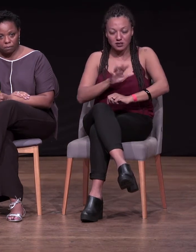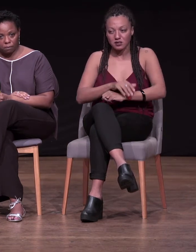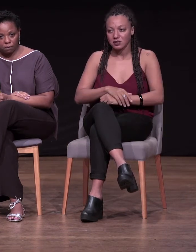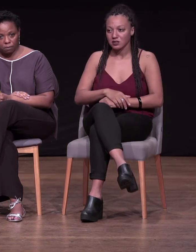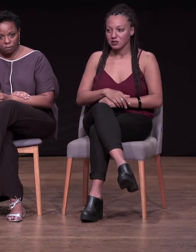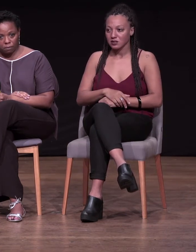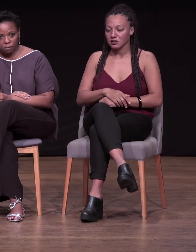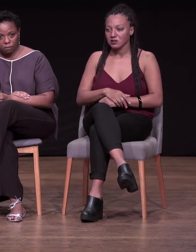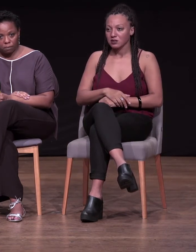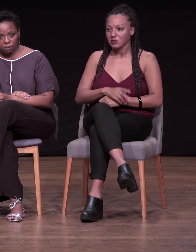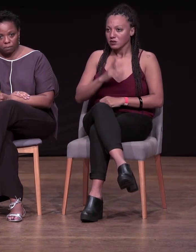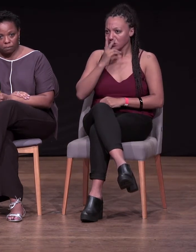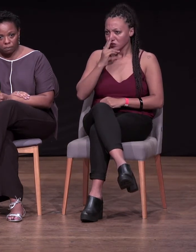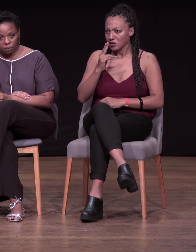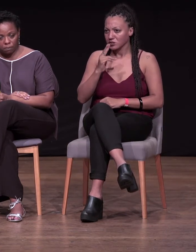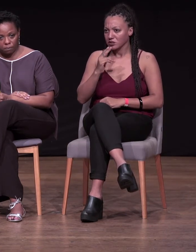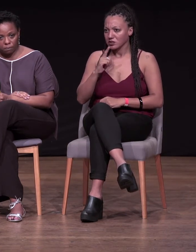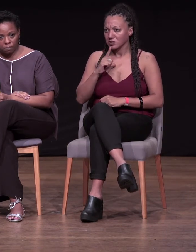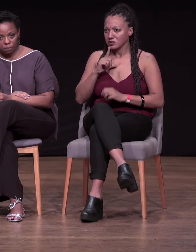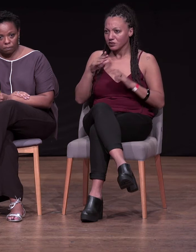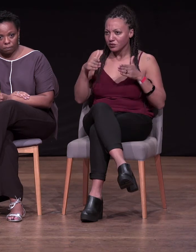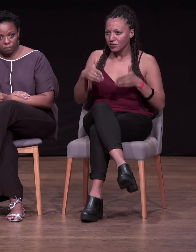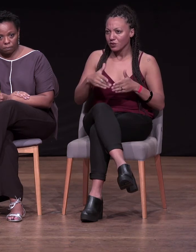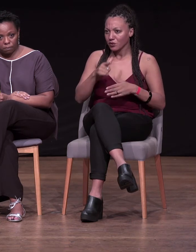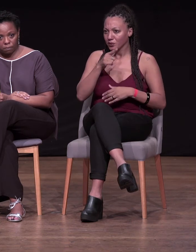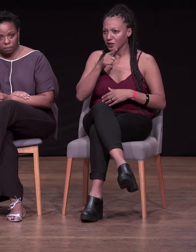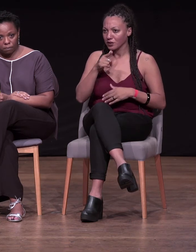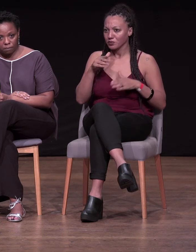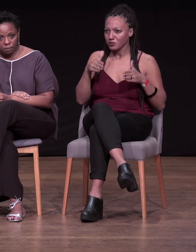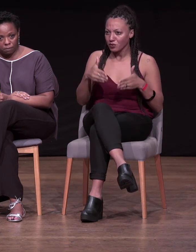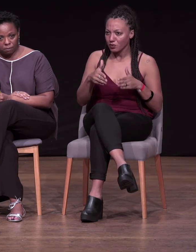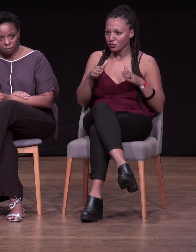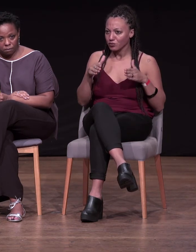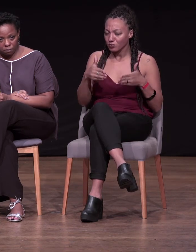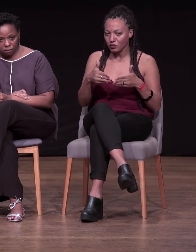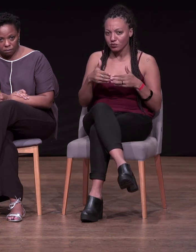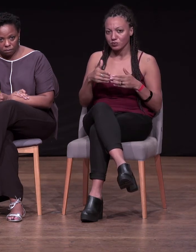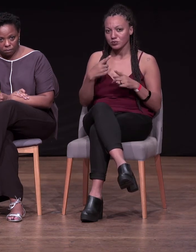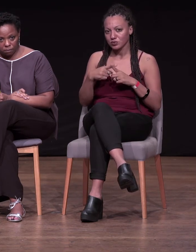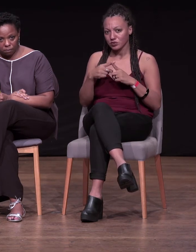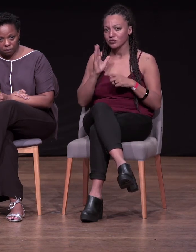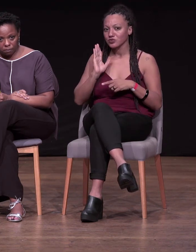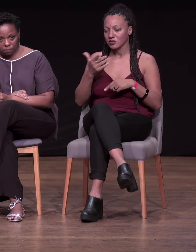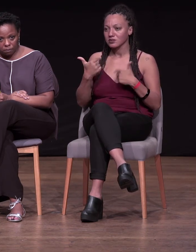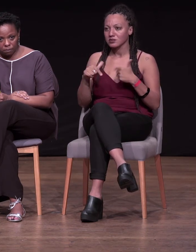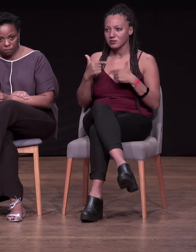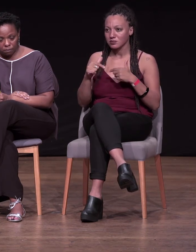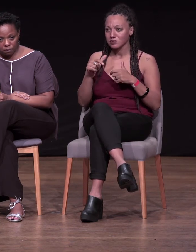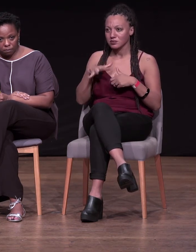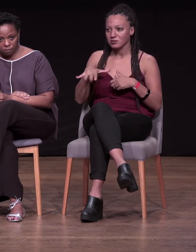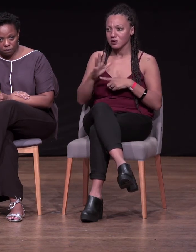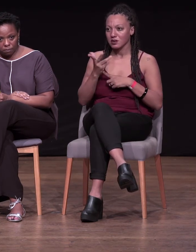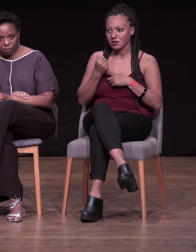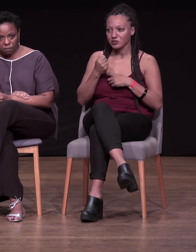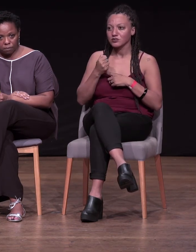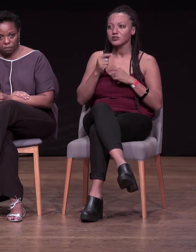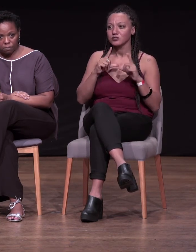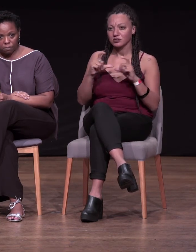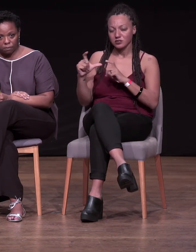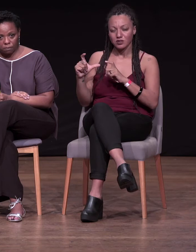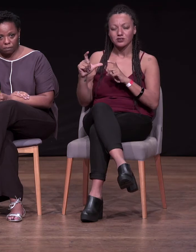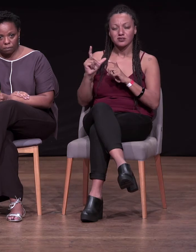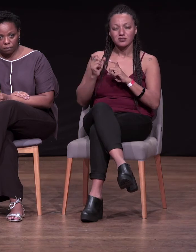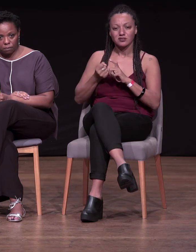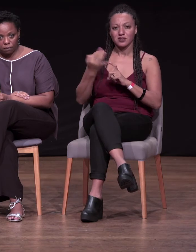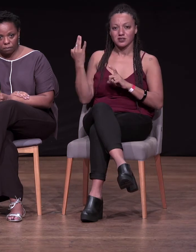estereotipação do falo excessivo, porque eu trabalhei com uma protop na Tech de Artes. A gente reproduziu várias fotos dele. E a gente teve